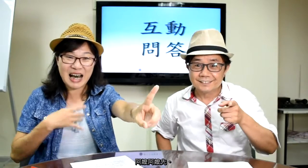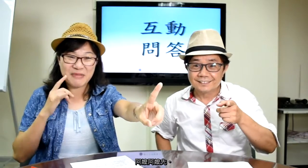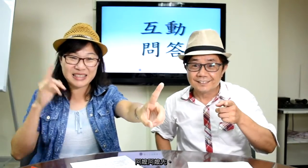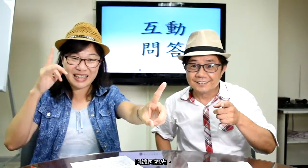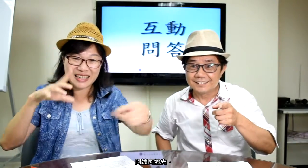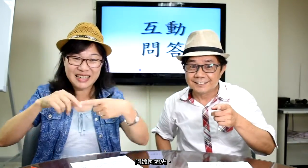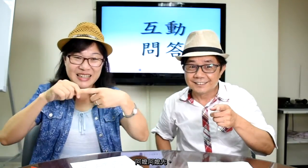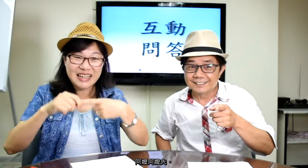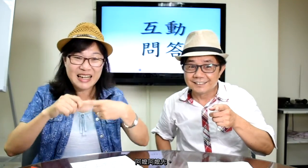阿嬷先